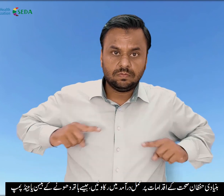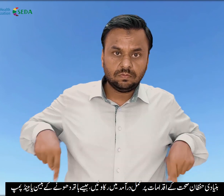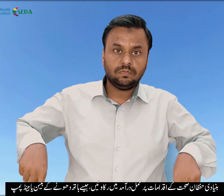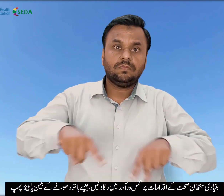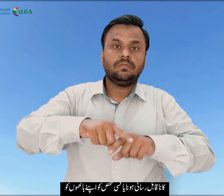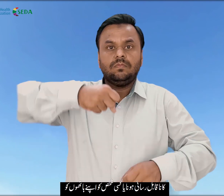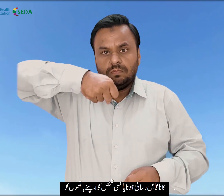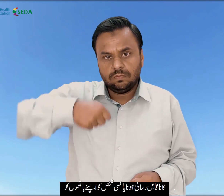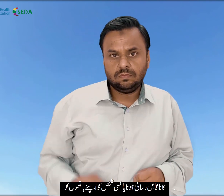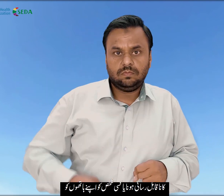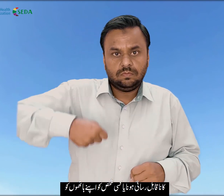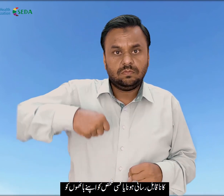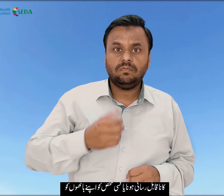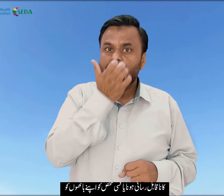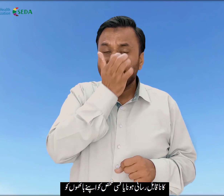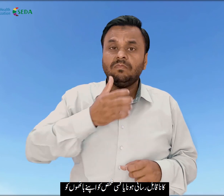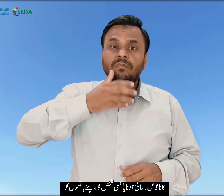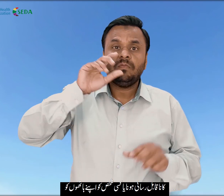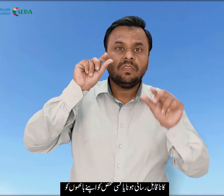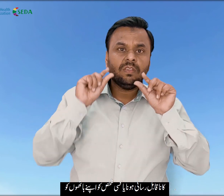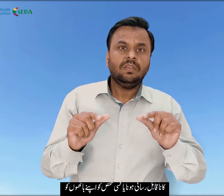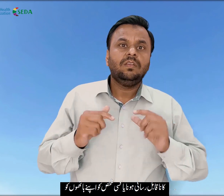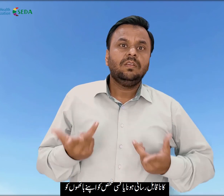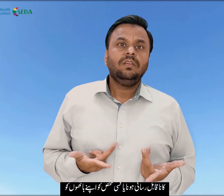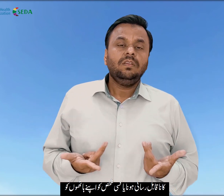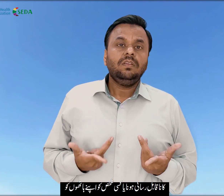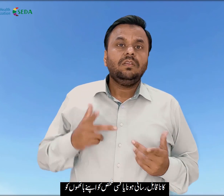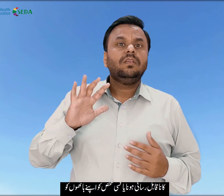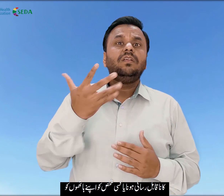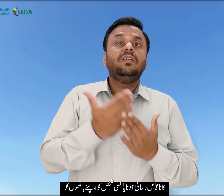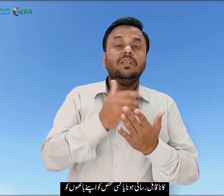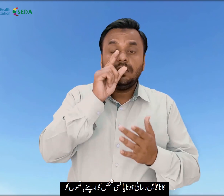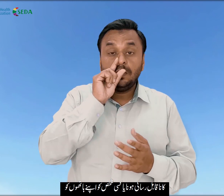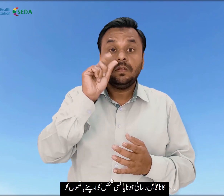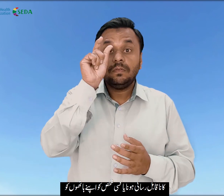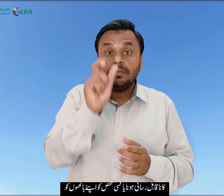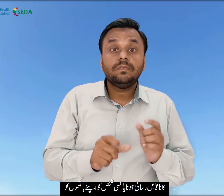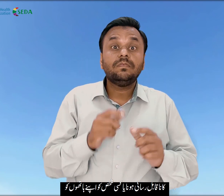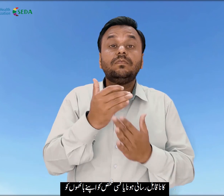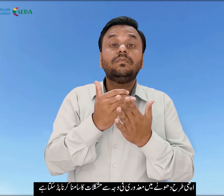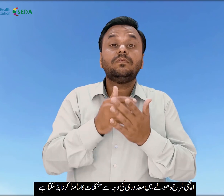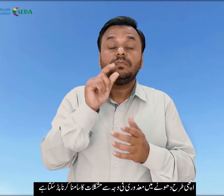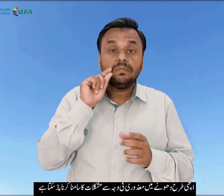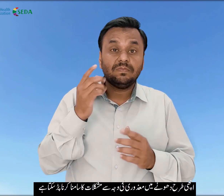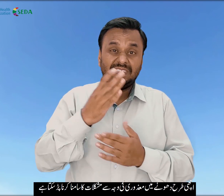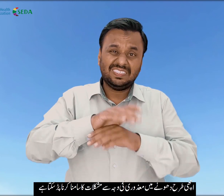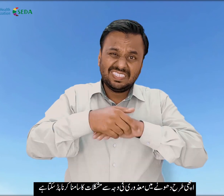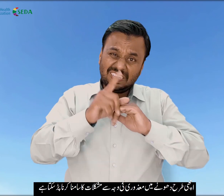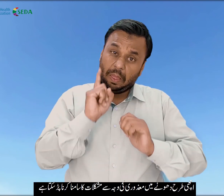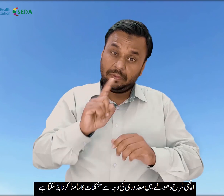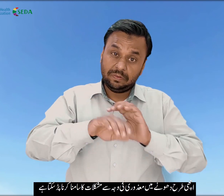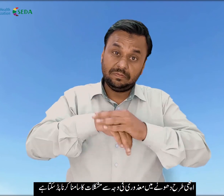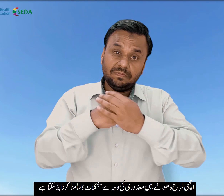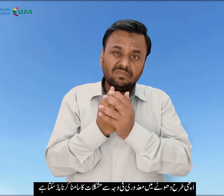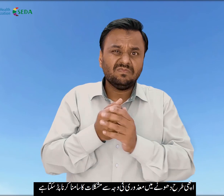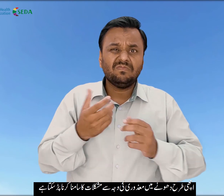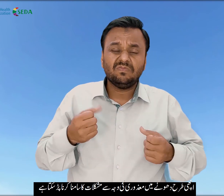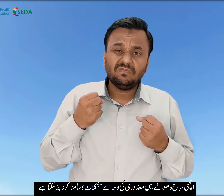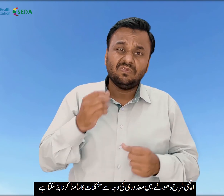کا ناقابل رسائی ہونا یا کسی شخص کو اپنے ہاتھوں کو اچھی طرح دھونے میں معذوری کی وجہ